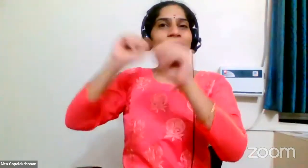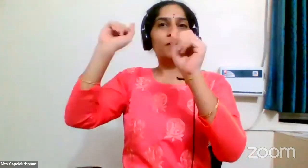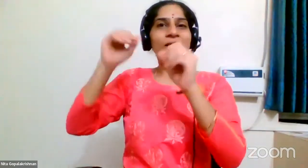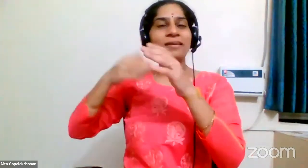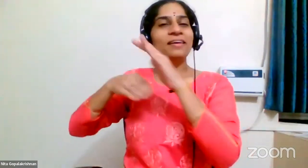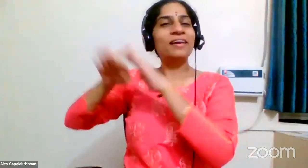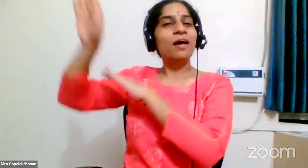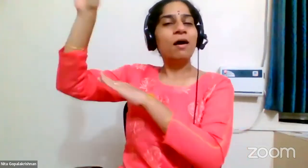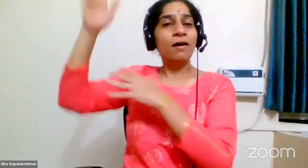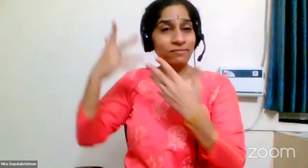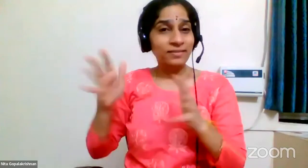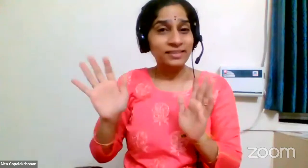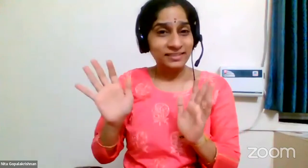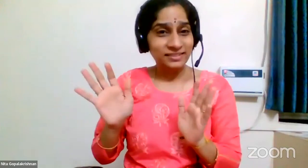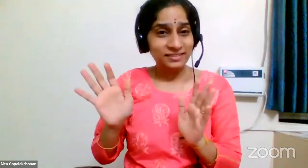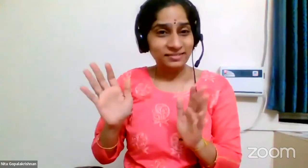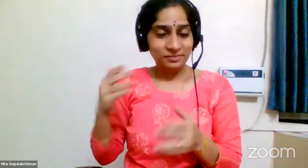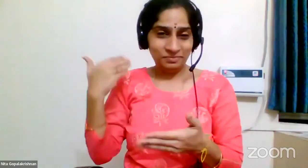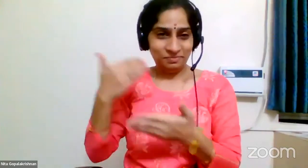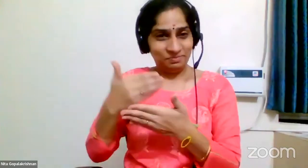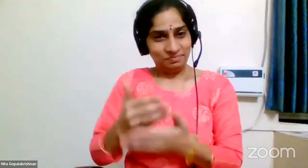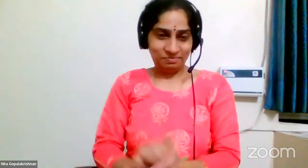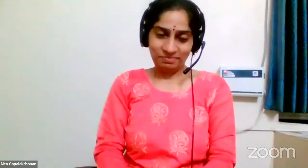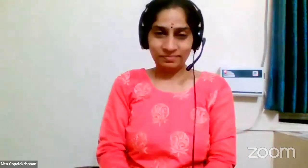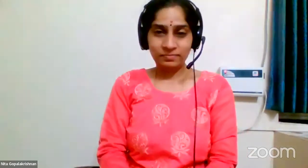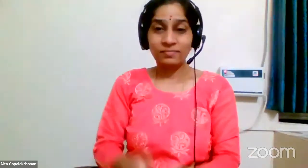चौथे अध्याय का 11वां श्लोक पढ़ रहे हैं।